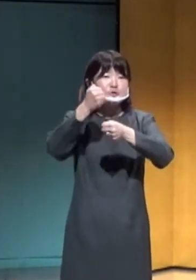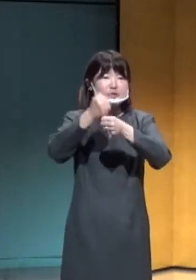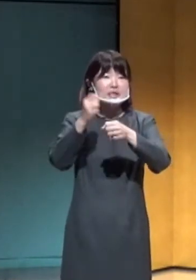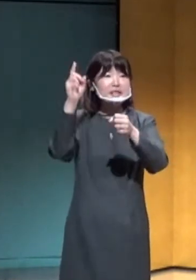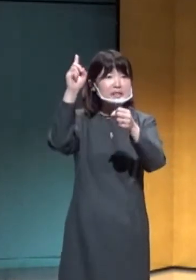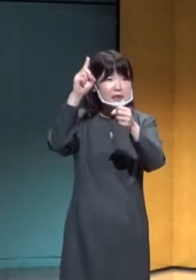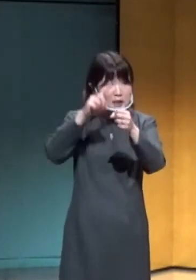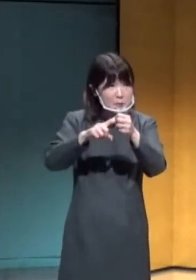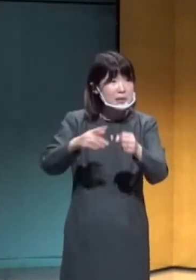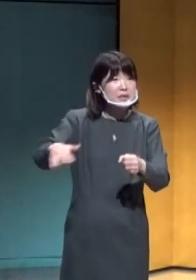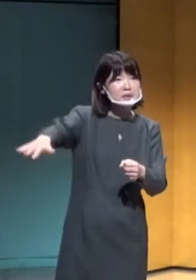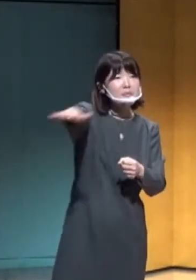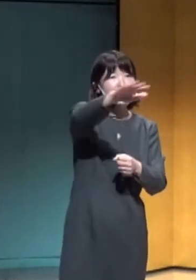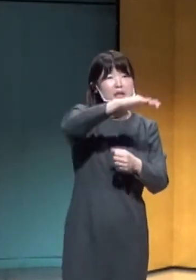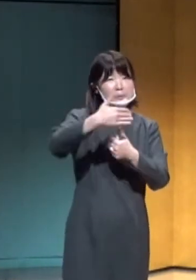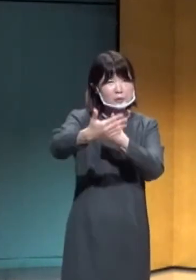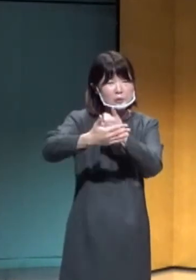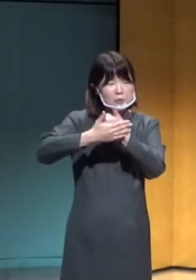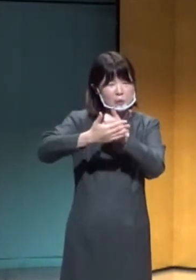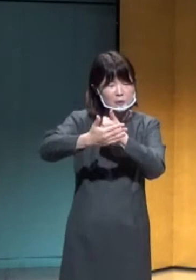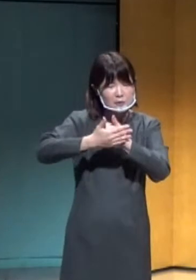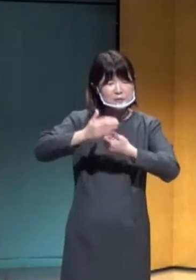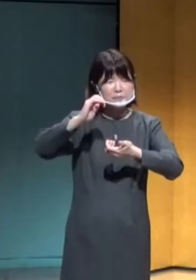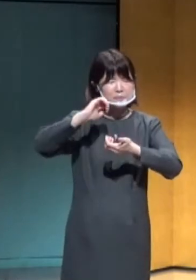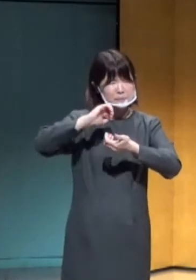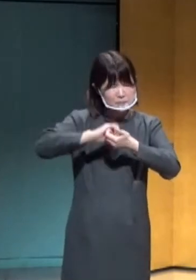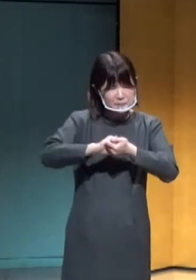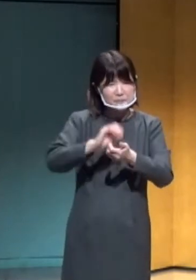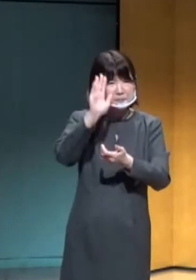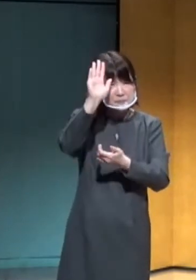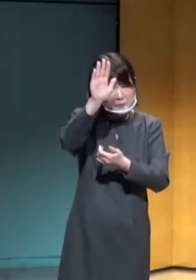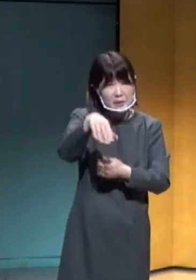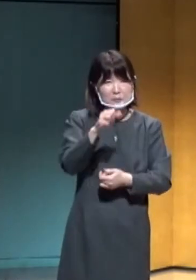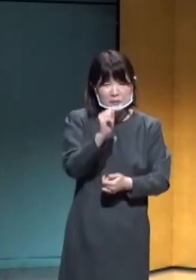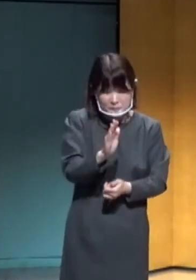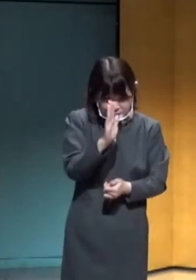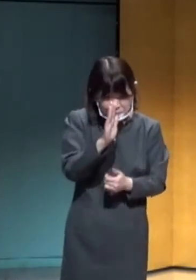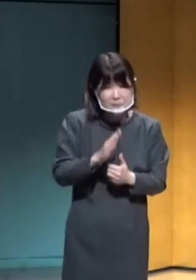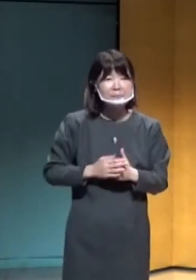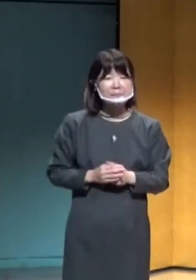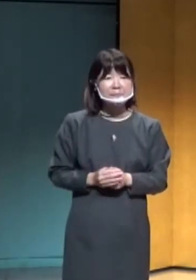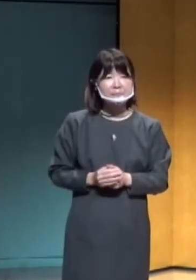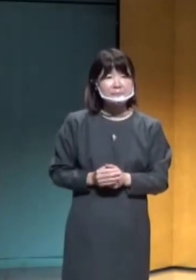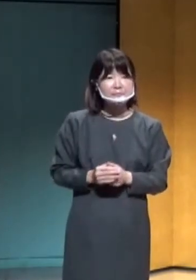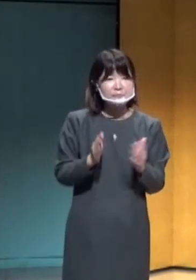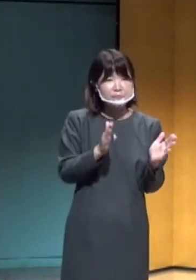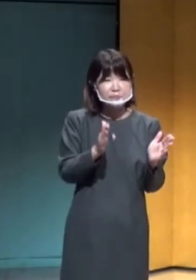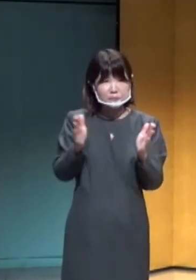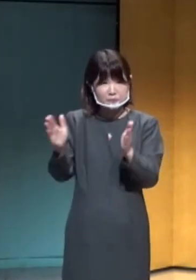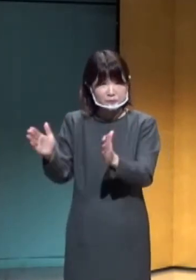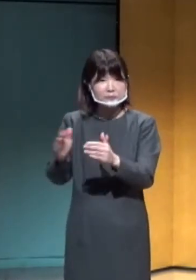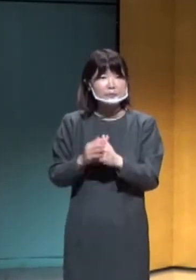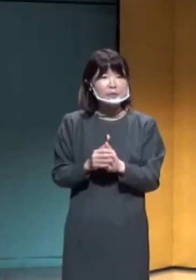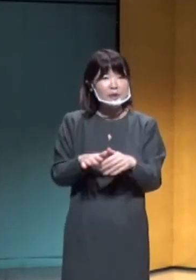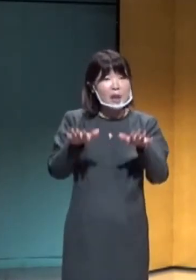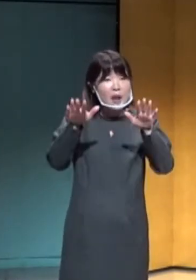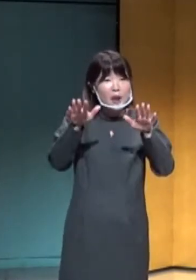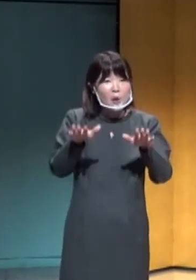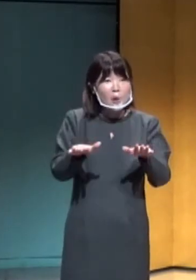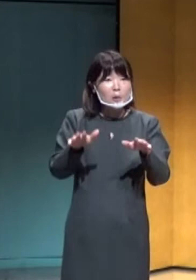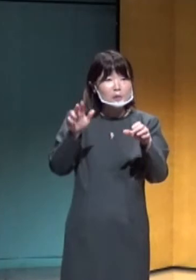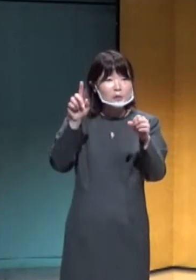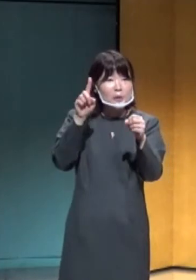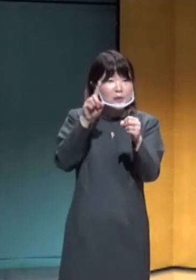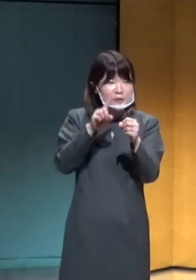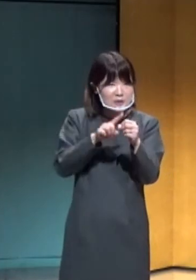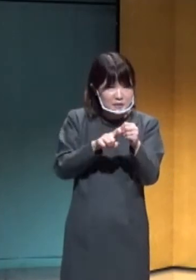様のお力添えをぜひともよろしくお願いをしたいと思います。さて、今年の干支は水の